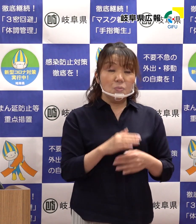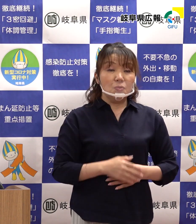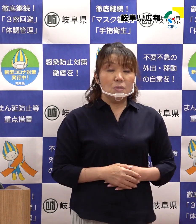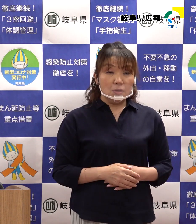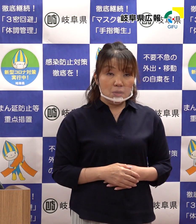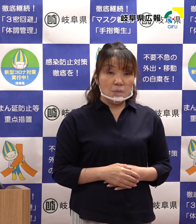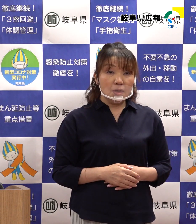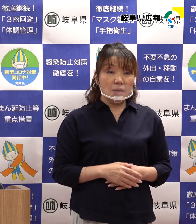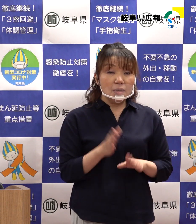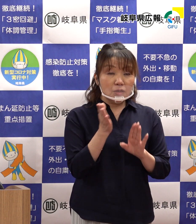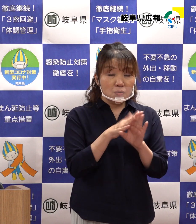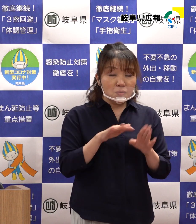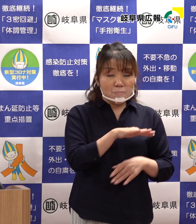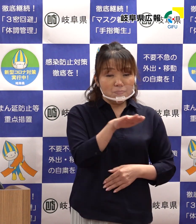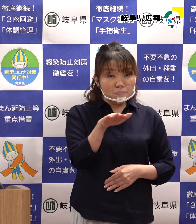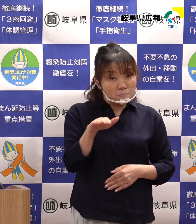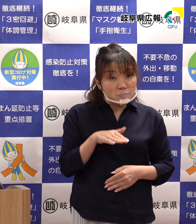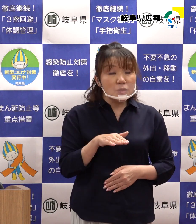岐阜県を挙げて